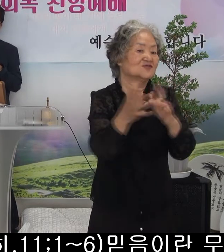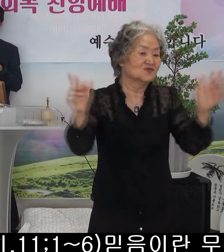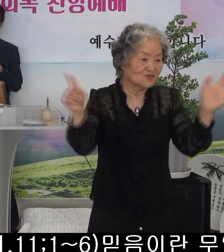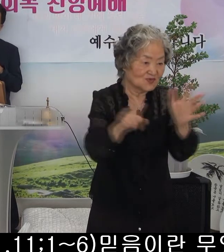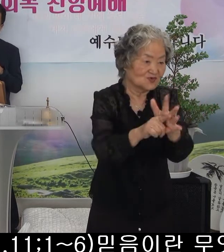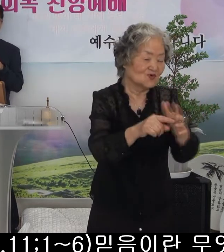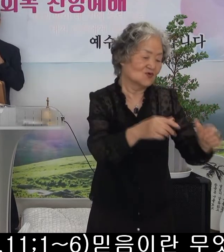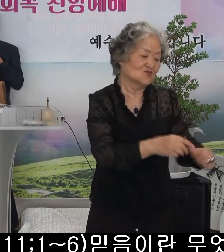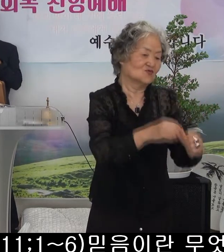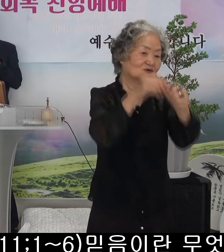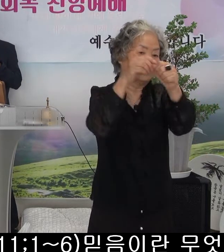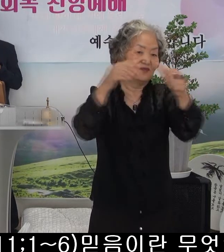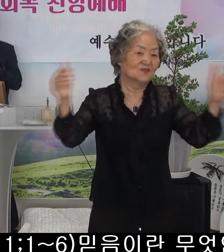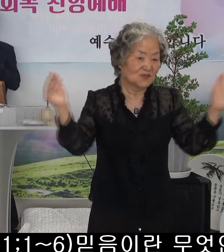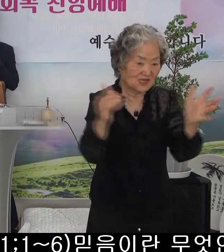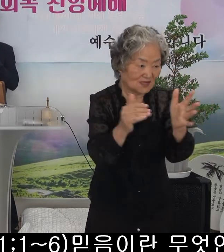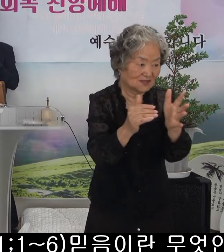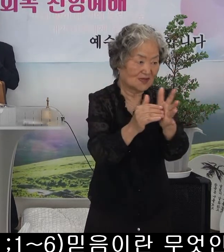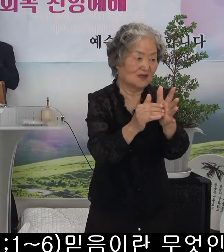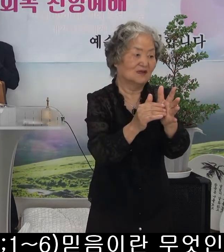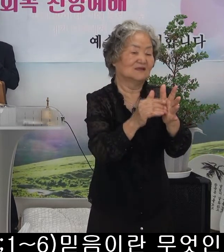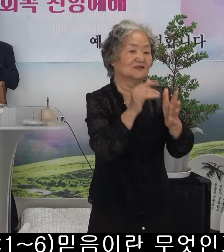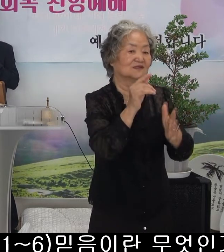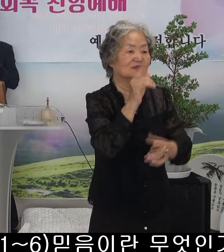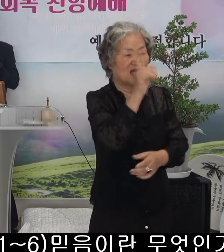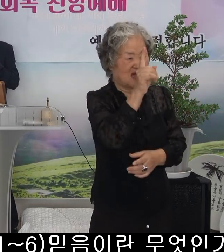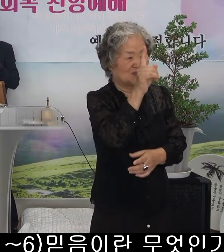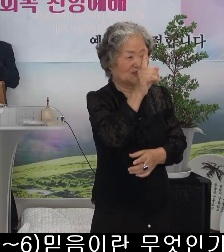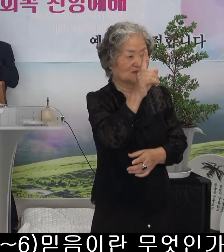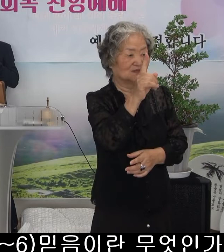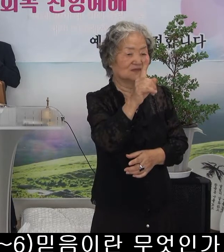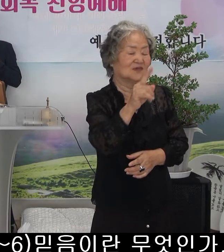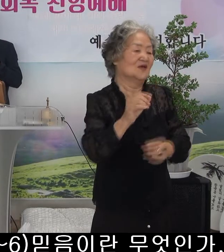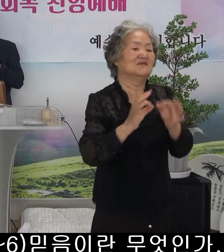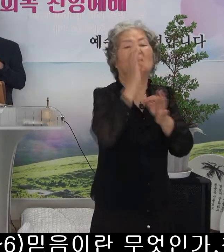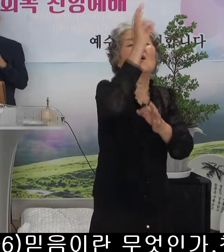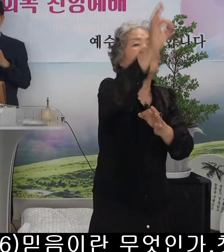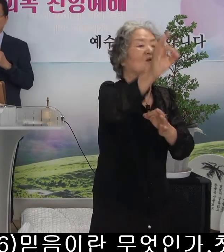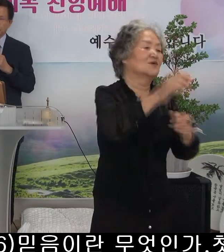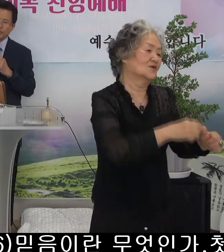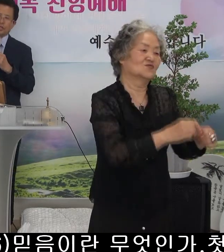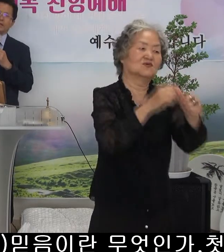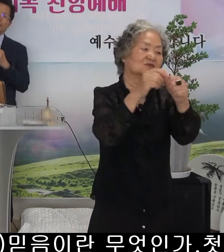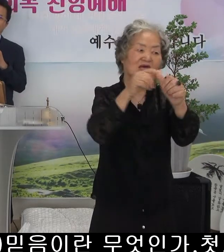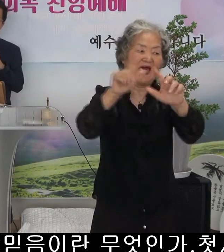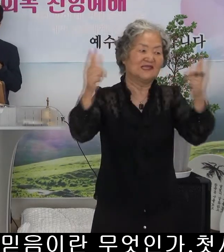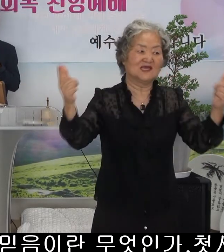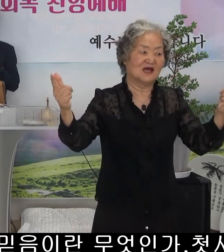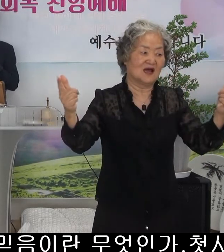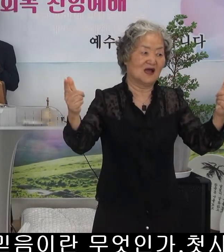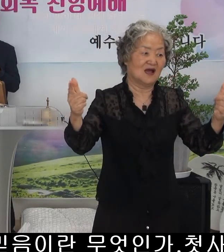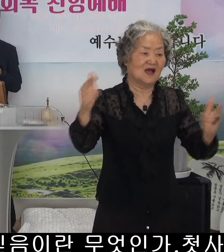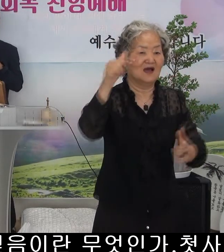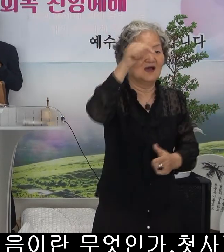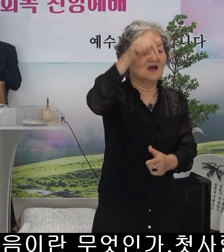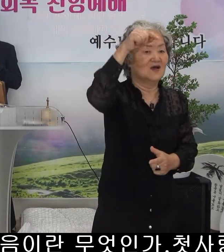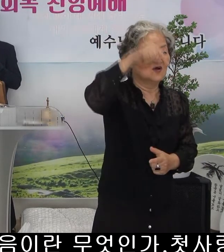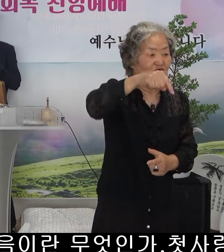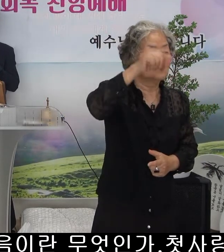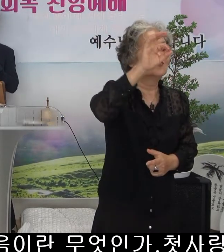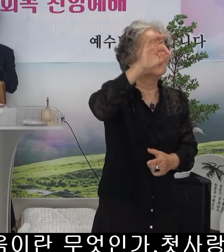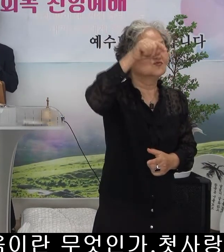구원은 영원한 구원이 아니다라는 것입니다. 구원파나 한 번 구원은 영원한 구원이라고 말할 것이지